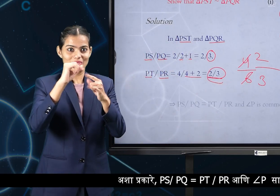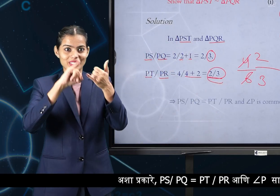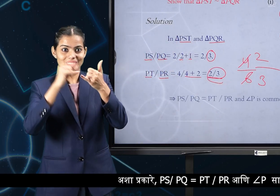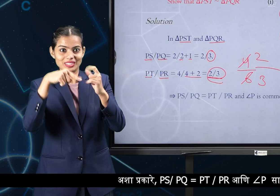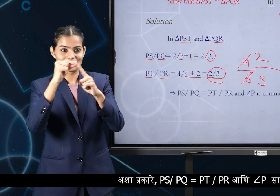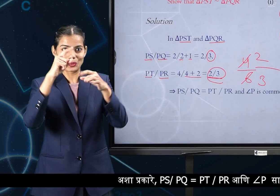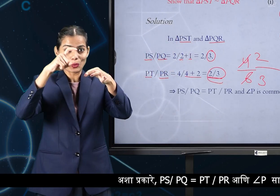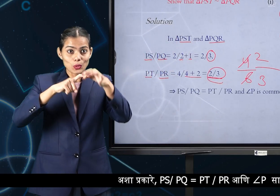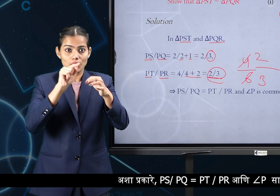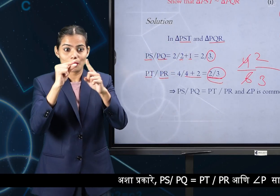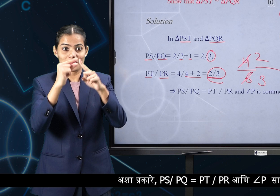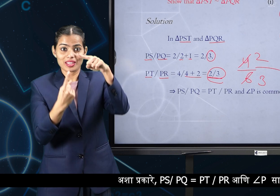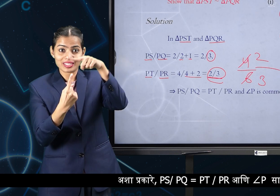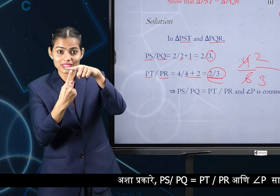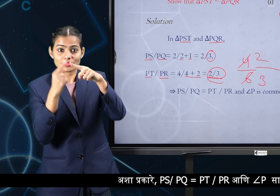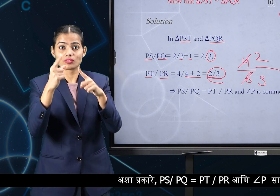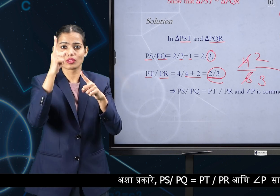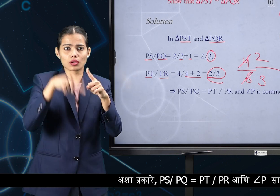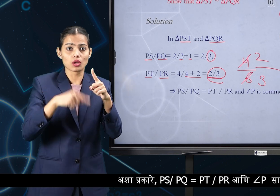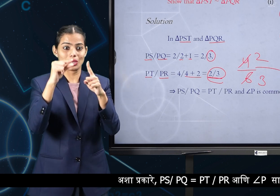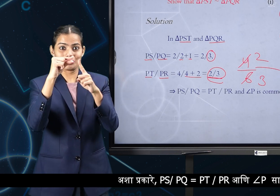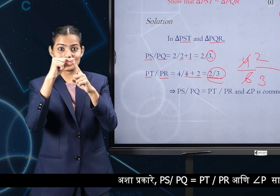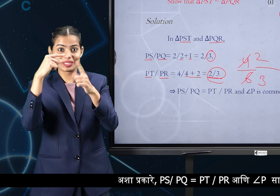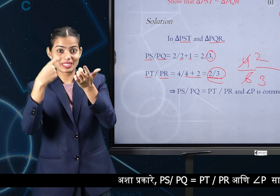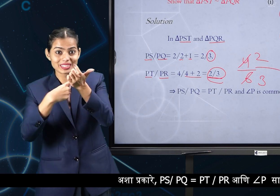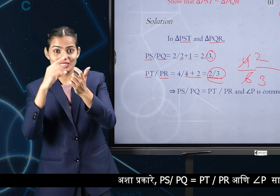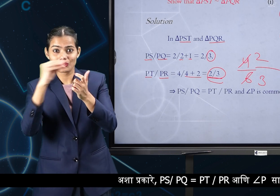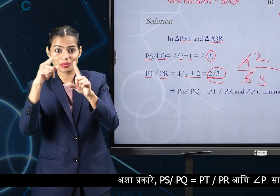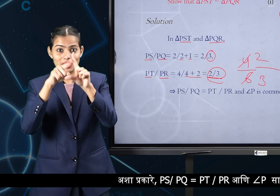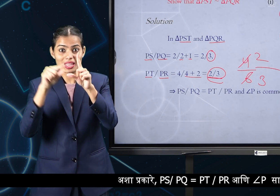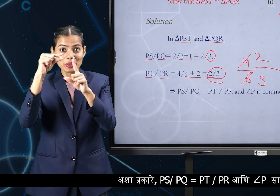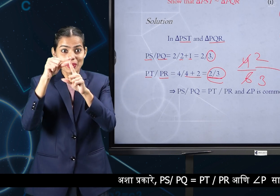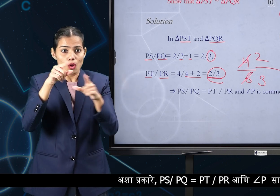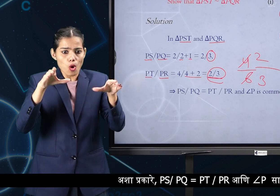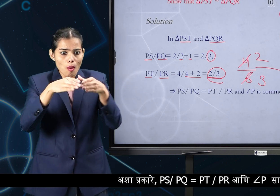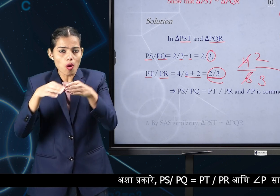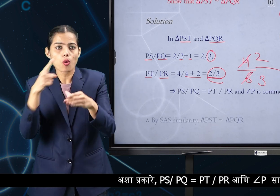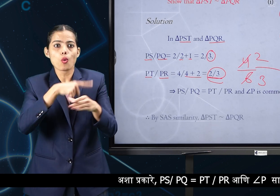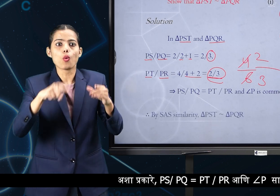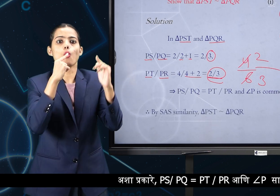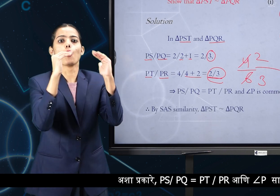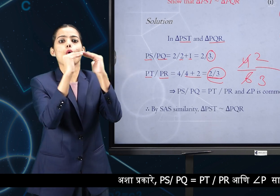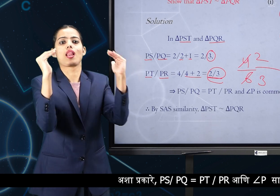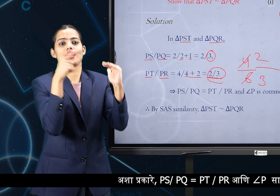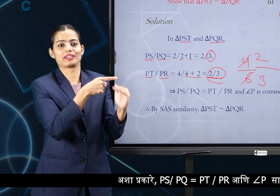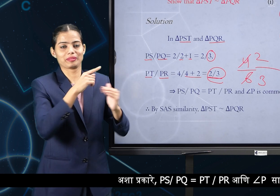अशा प्रकारे PS by PQ is equal to PT by PR आणि अँगल P सामान्य आहे.